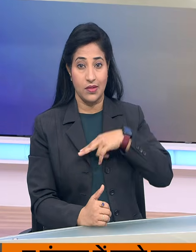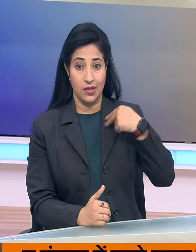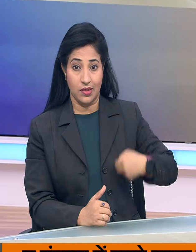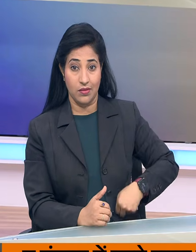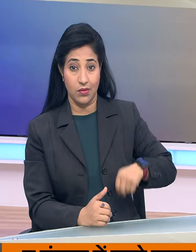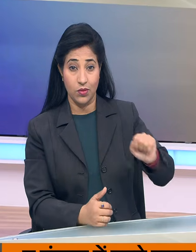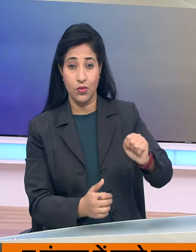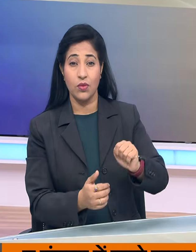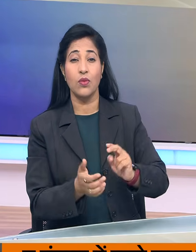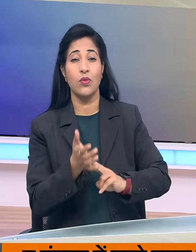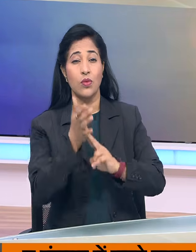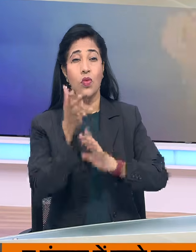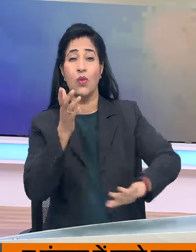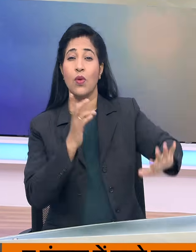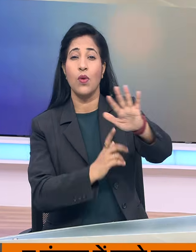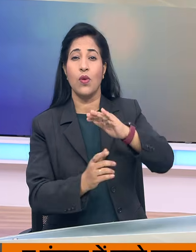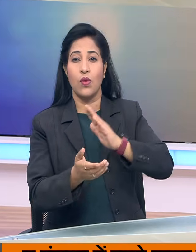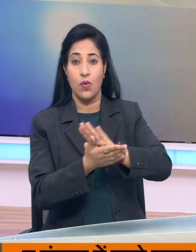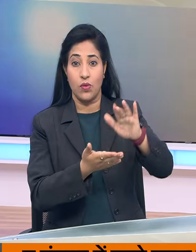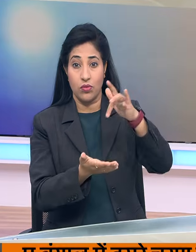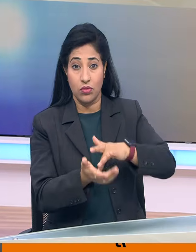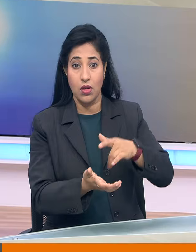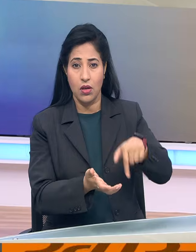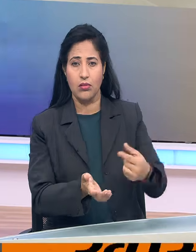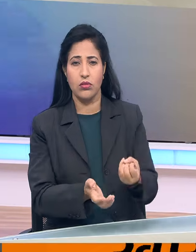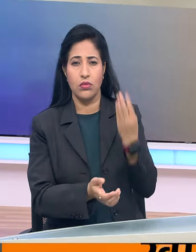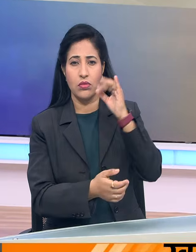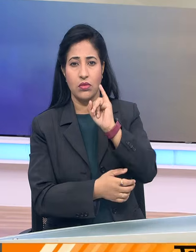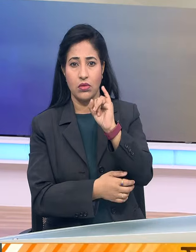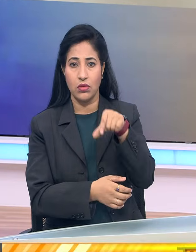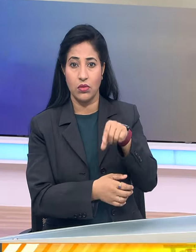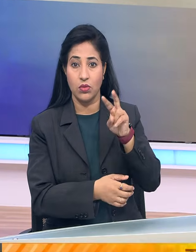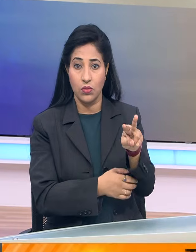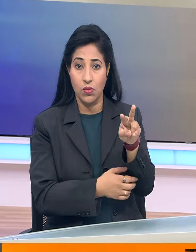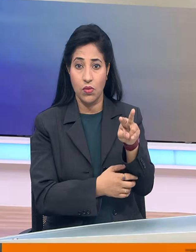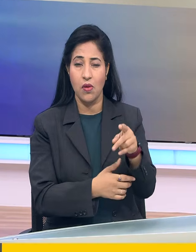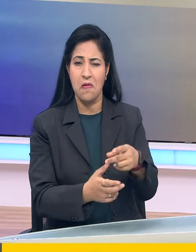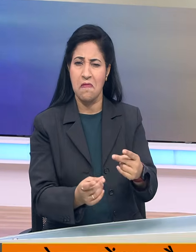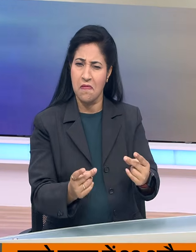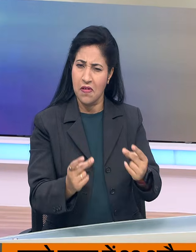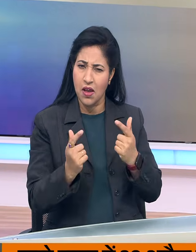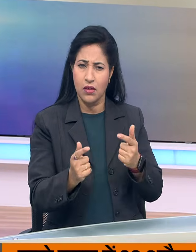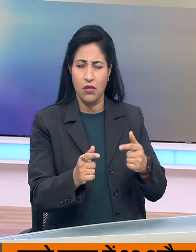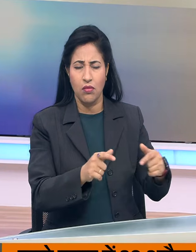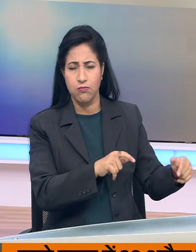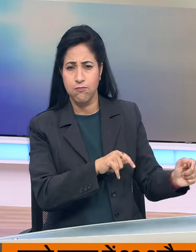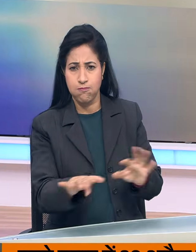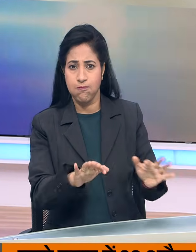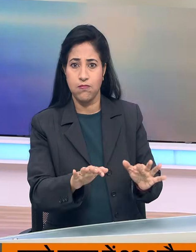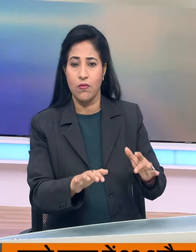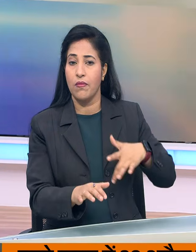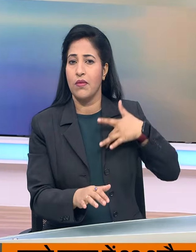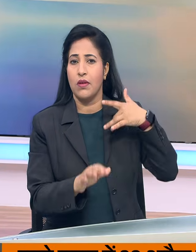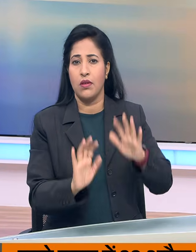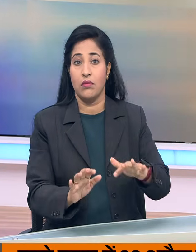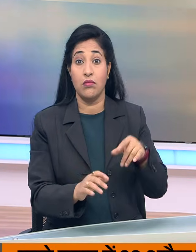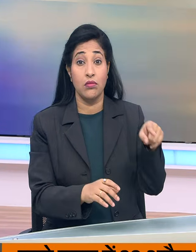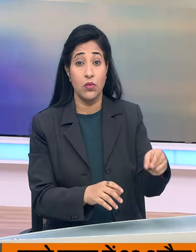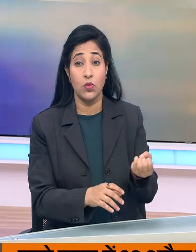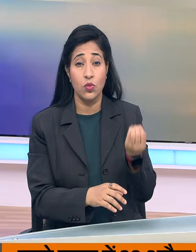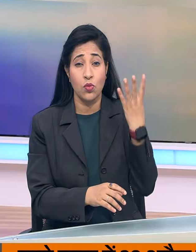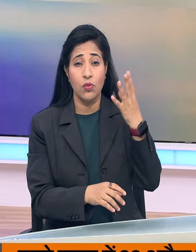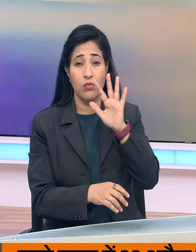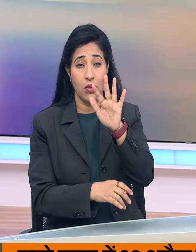जापान के उत्तरी द्वीप होक्काइडो में आज सुबह 6.2 तीव्रता का तेज भूकंप महसूस किया गया। ये भूकंप